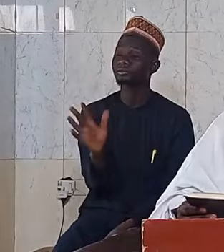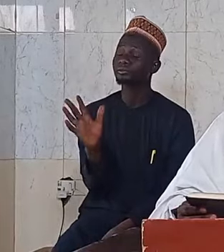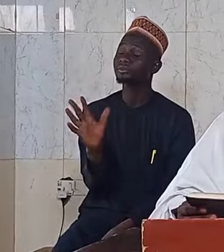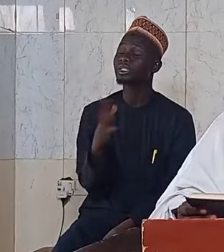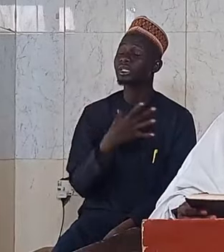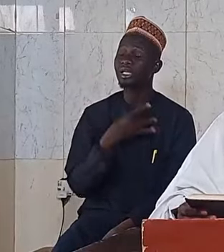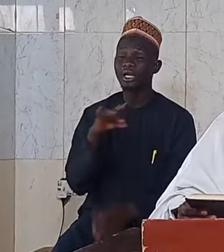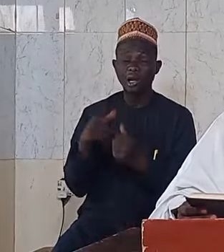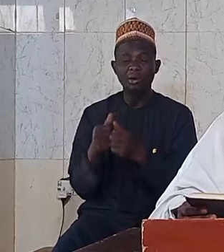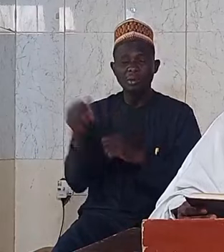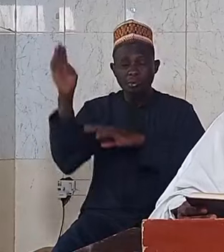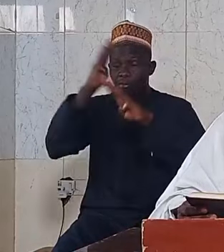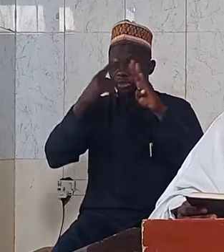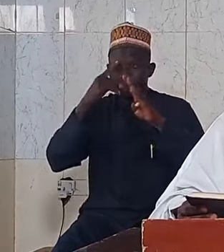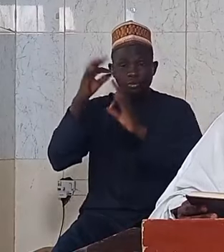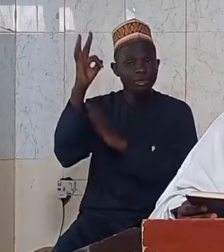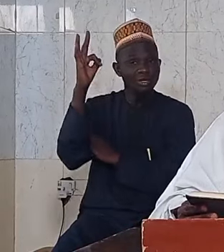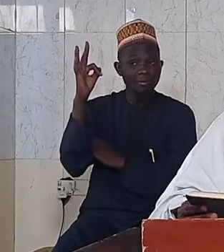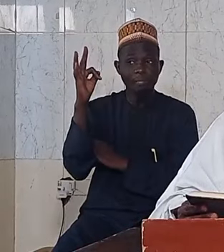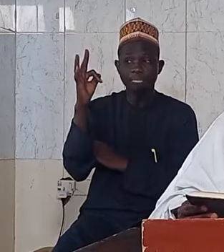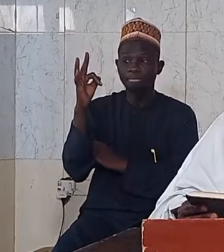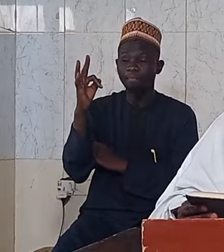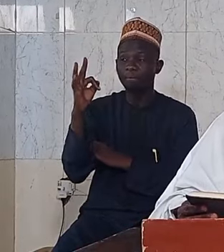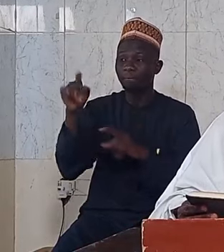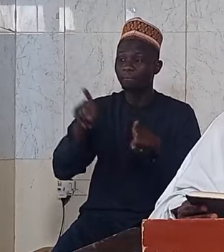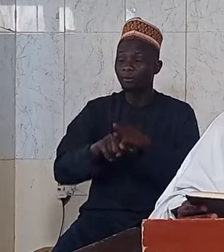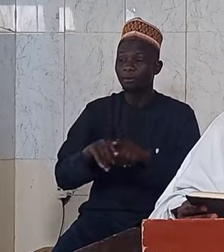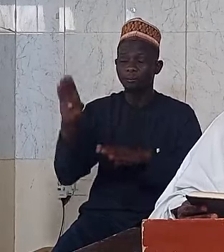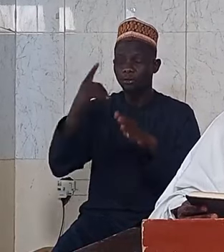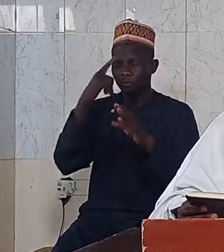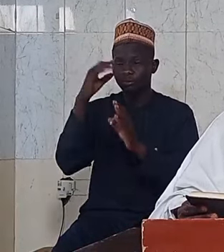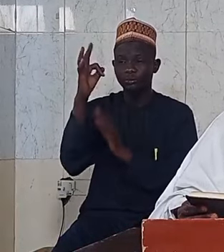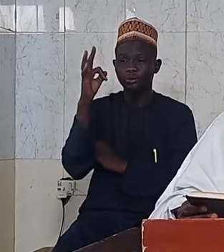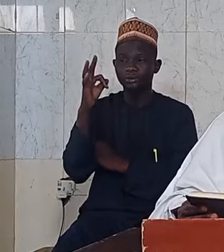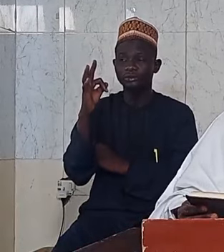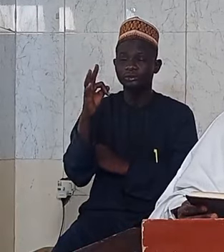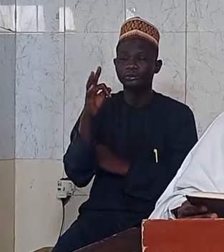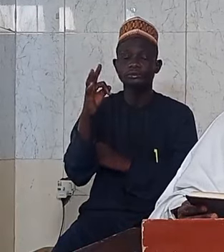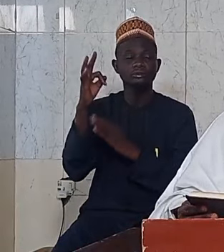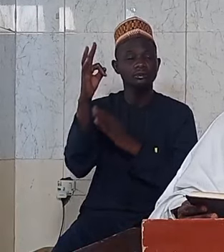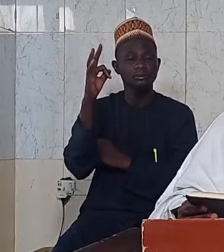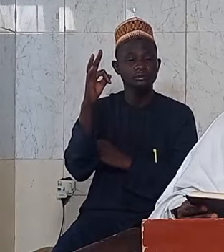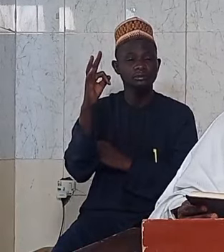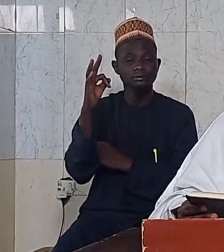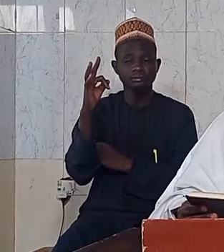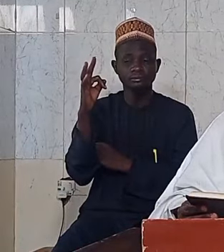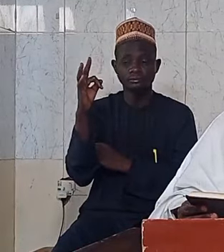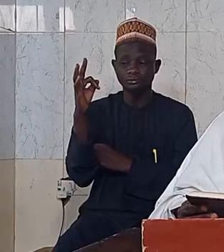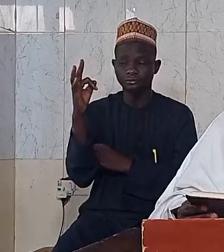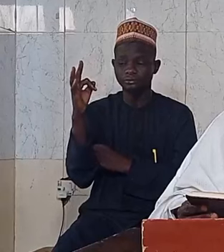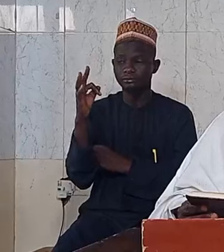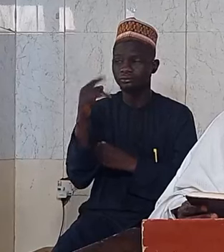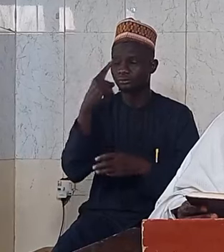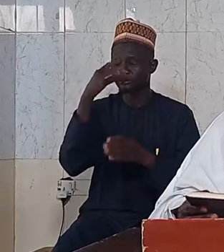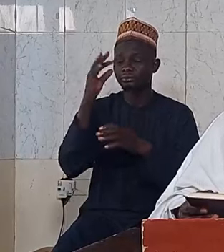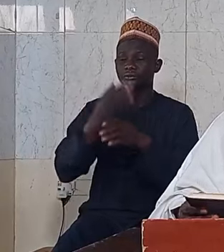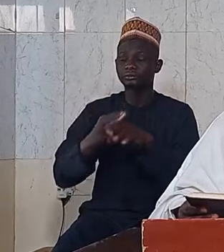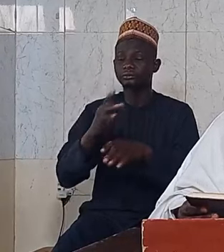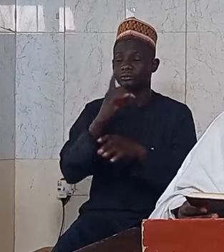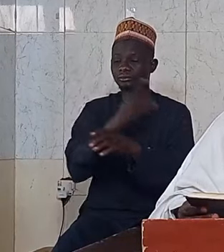kama annal qitala fi sabilillah kamar yadda kuma yaqi fi sabilillah a fi sabilit taghut